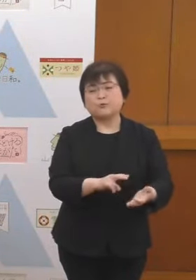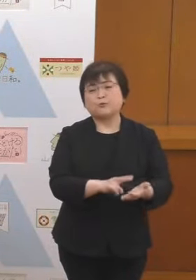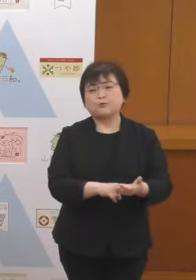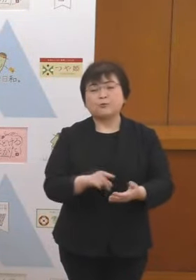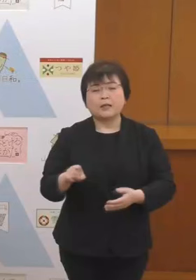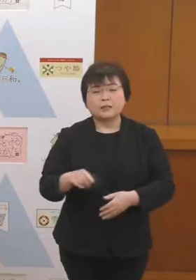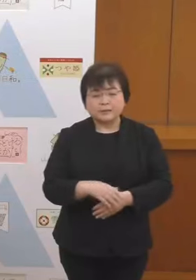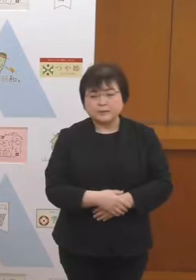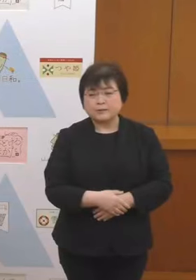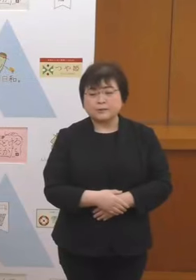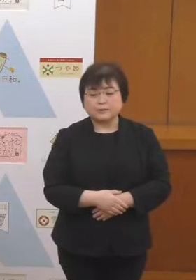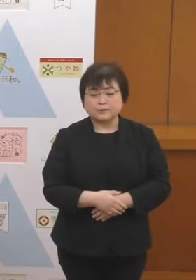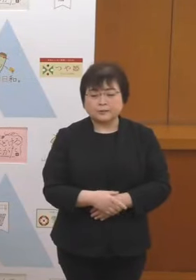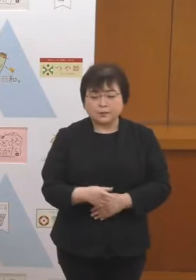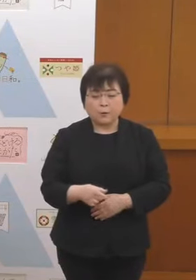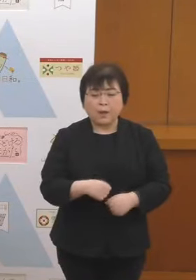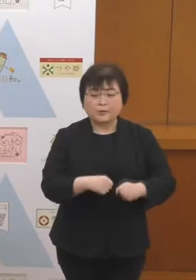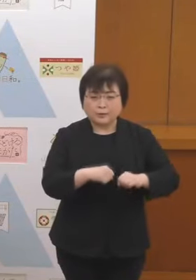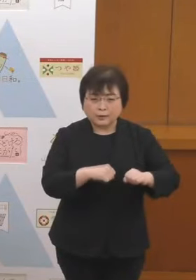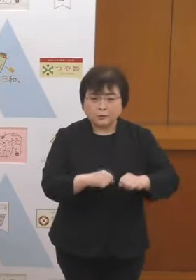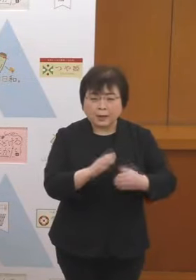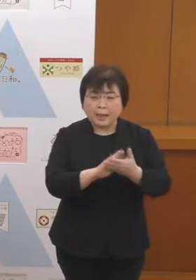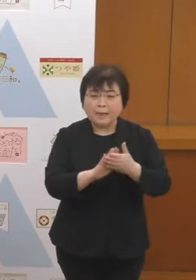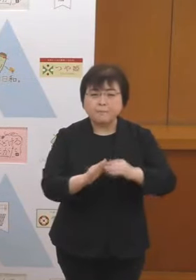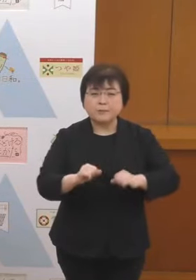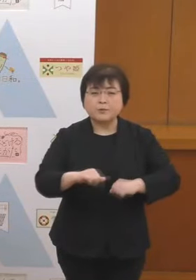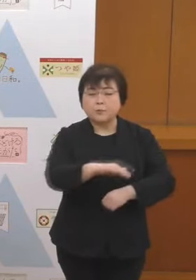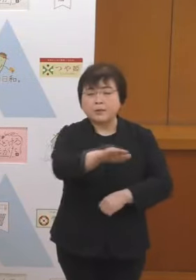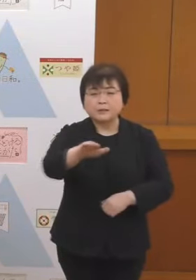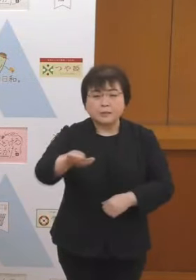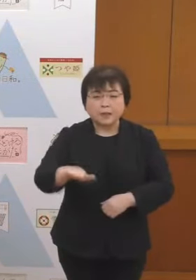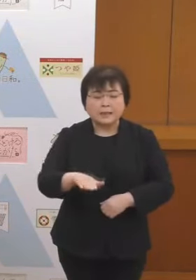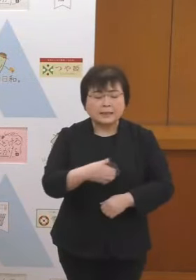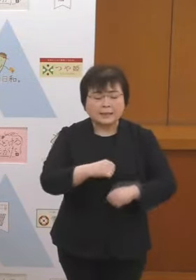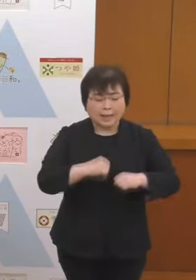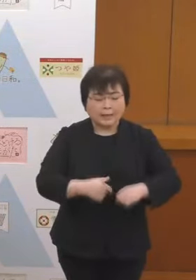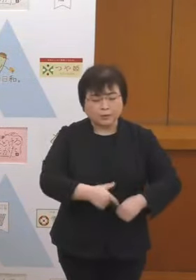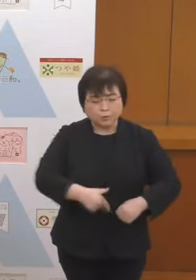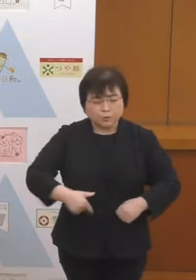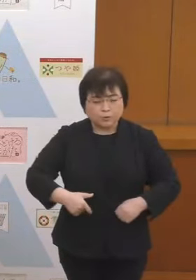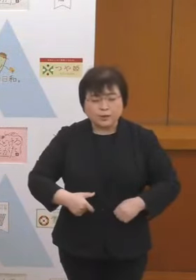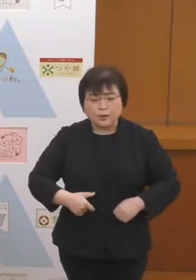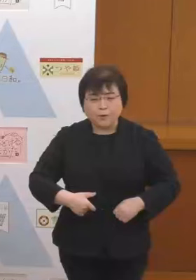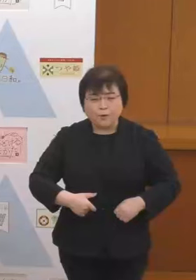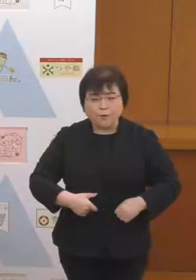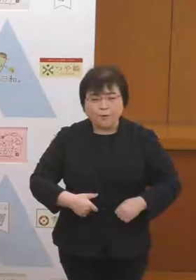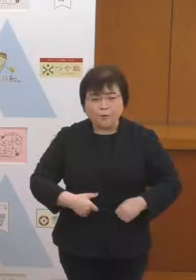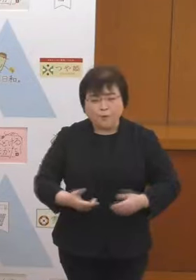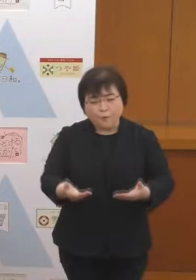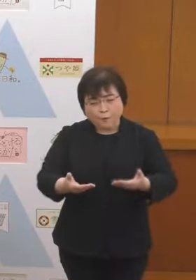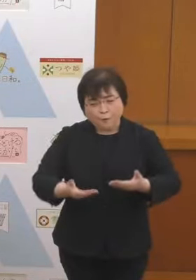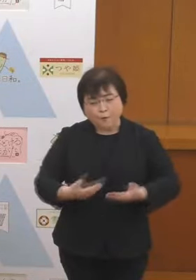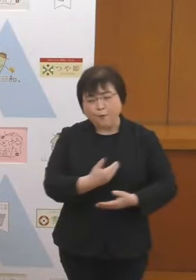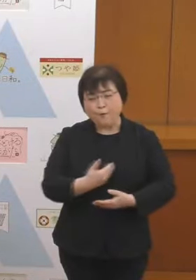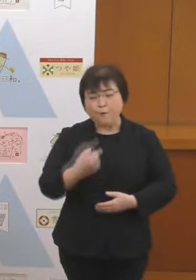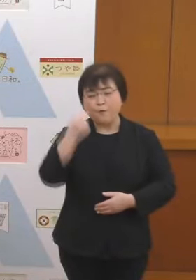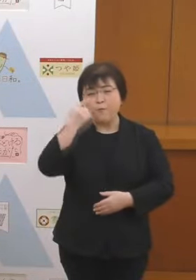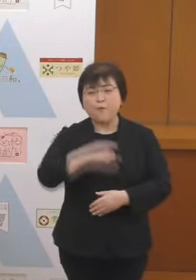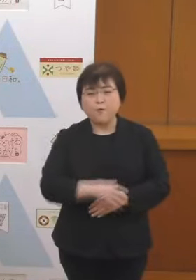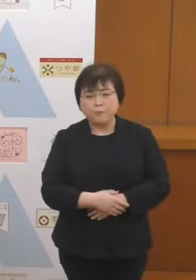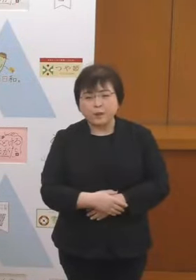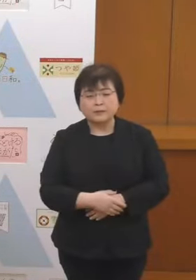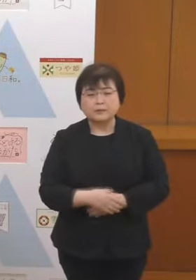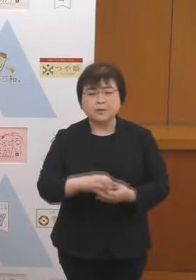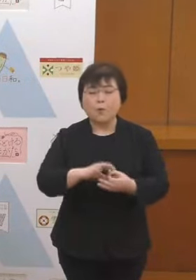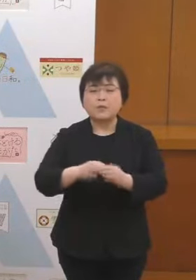え鈴木選手の活躍は県民の皆さんに元気と勇気を与えてくれるものでありますので